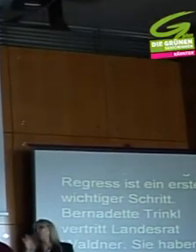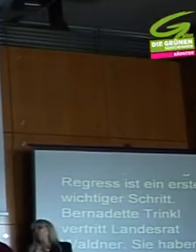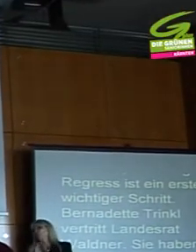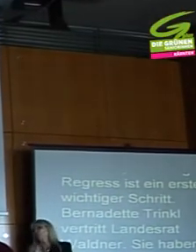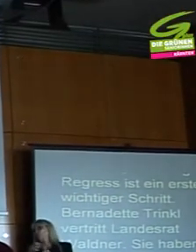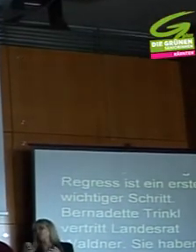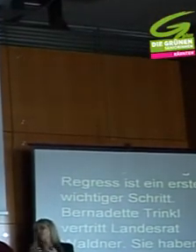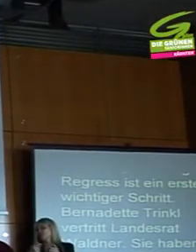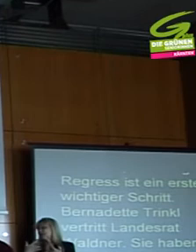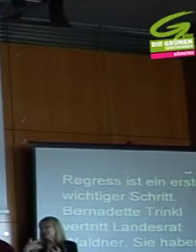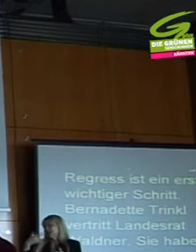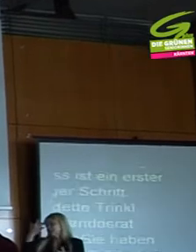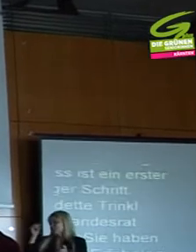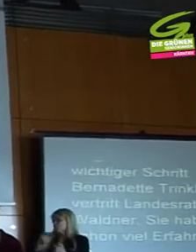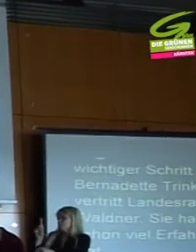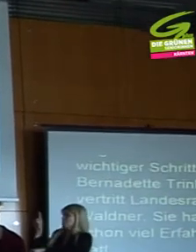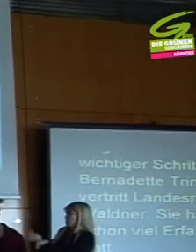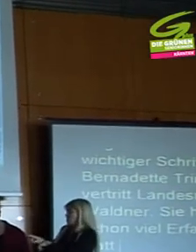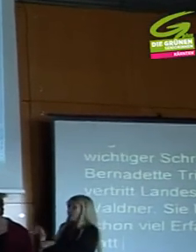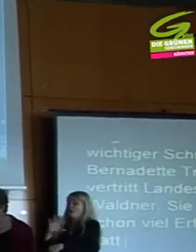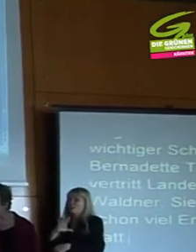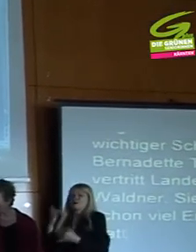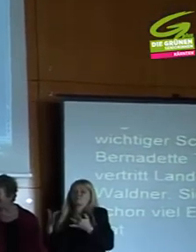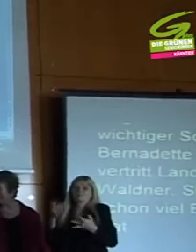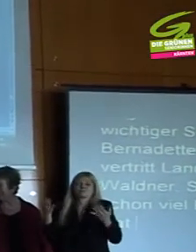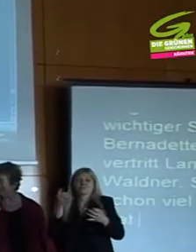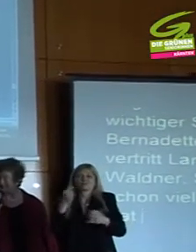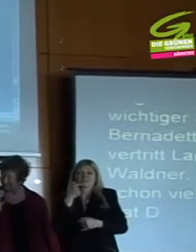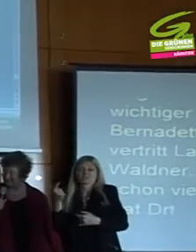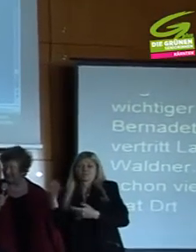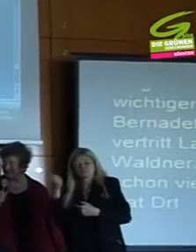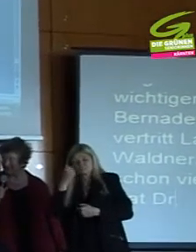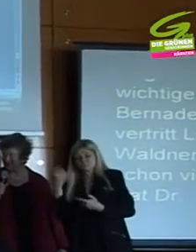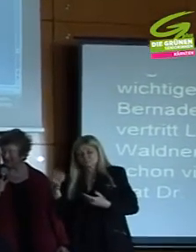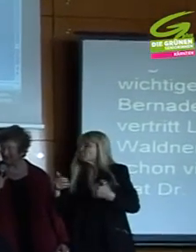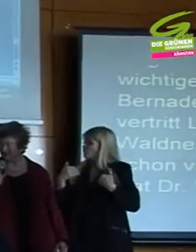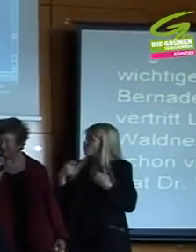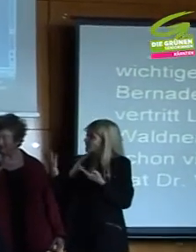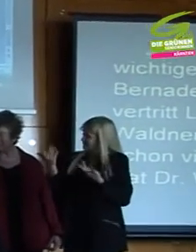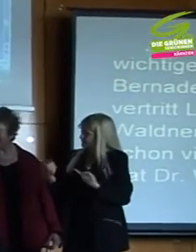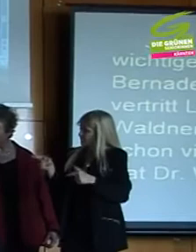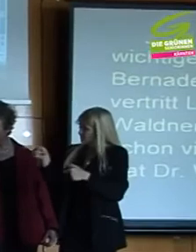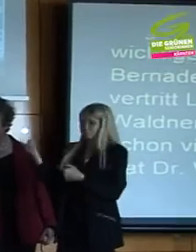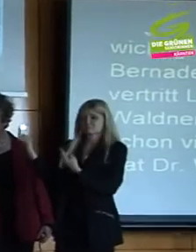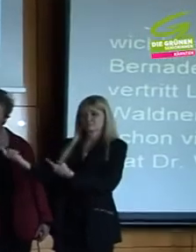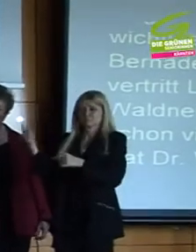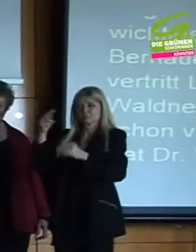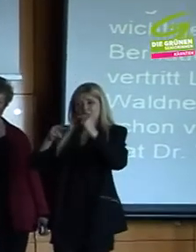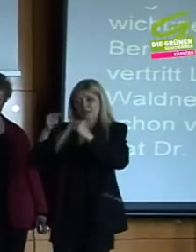weiß ich nicht, ob er Ihnen was aufgetragen hat oder was auch immer, aber ich freue mich, dass wir Sie kennenlernen dürfen hier in diesem